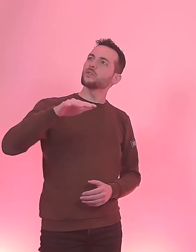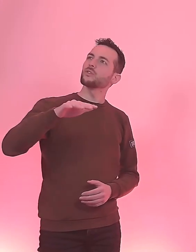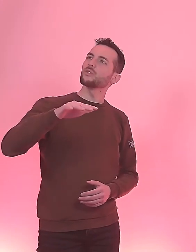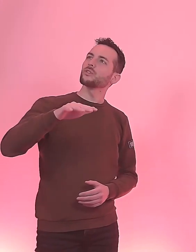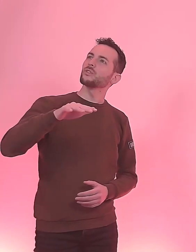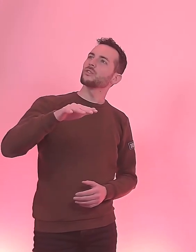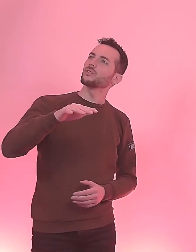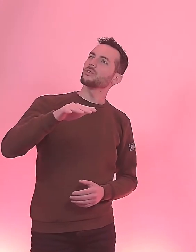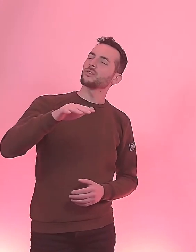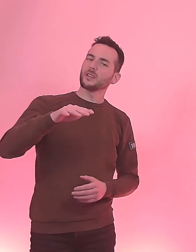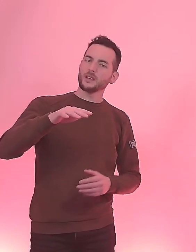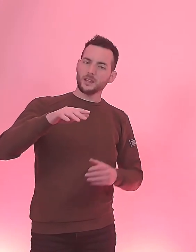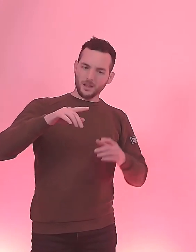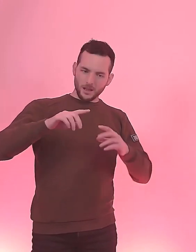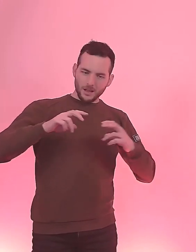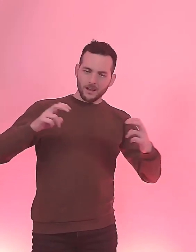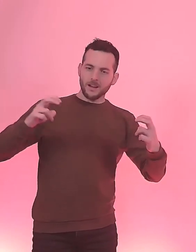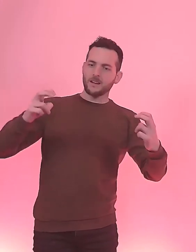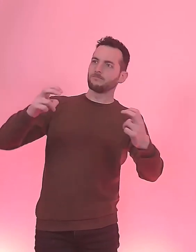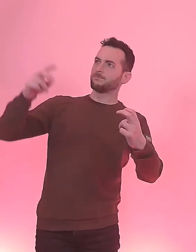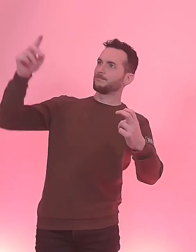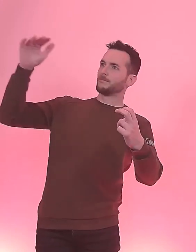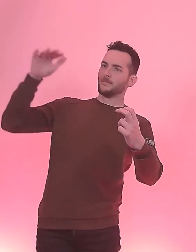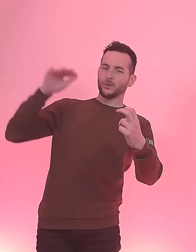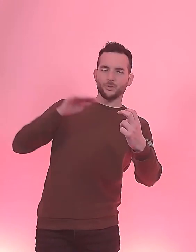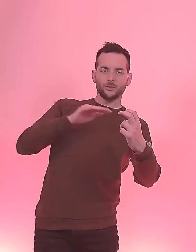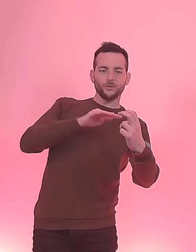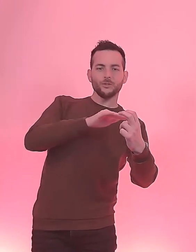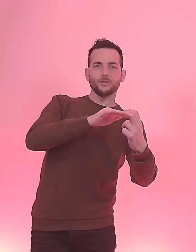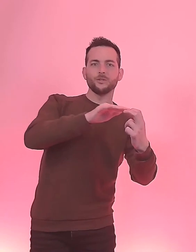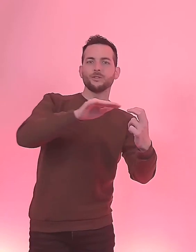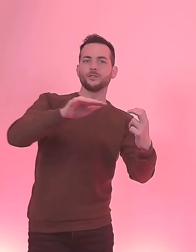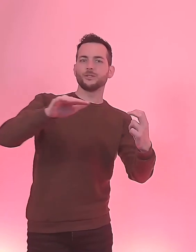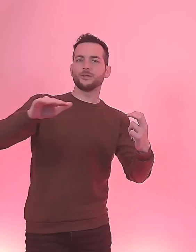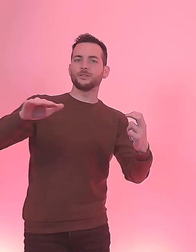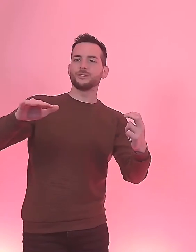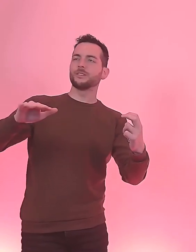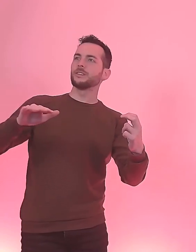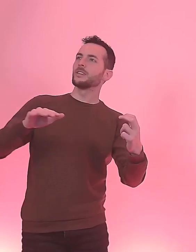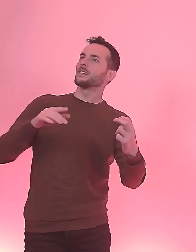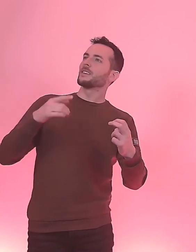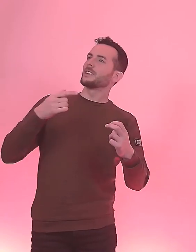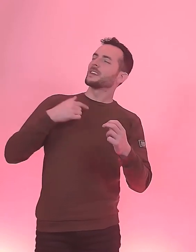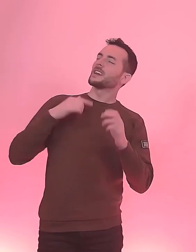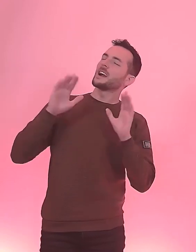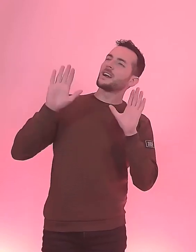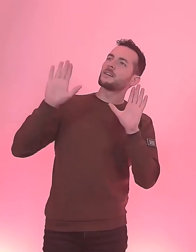move een eer aan in a horen